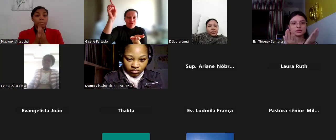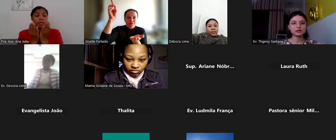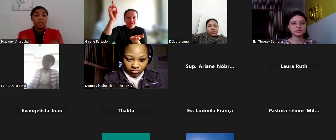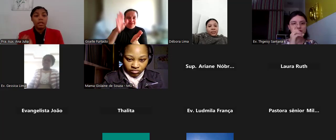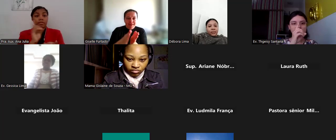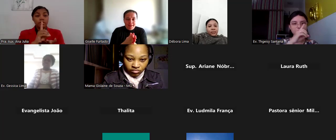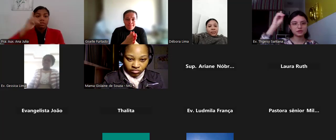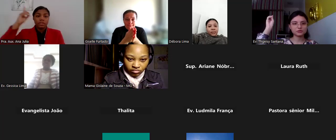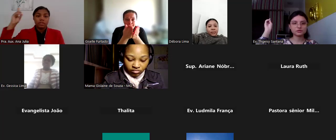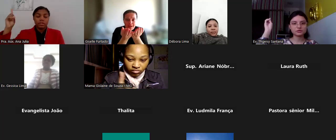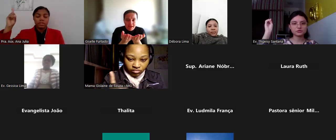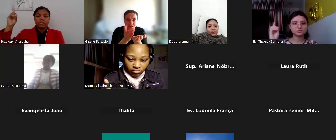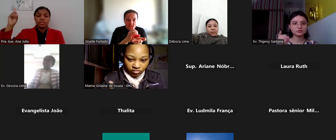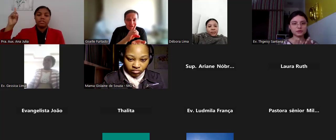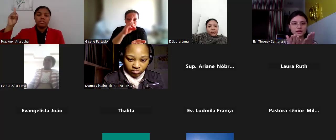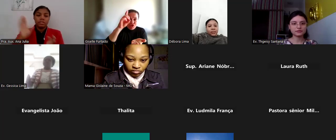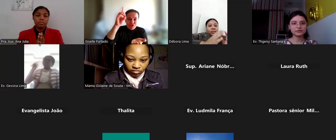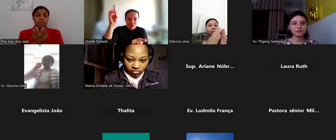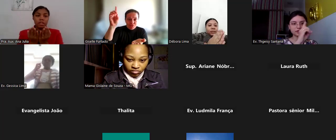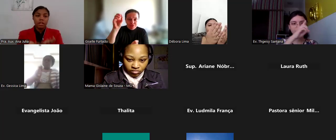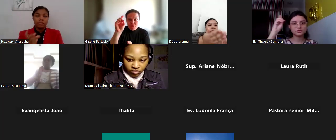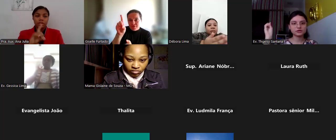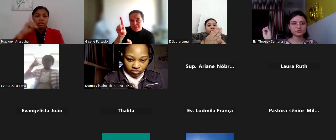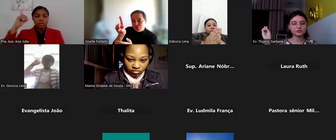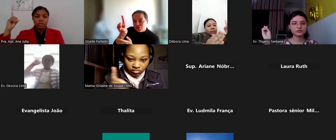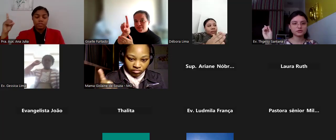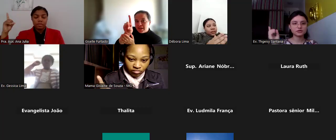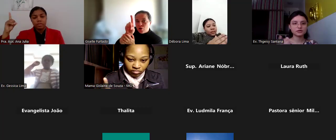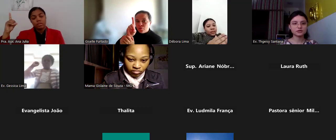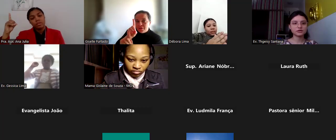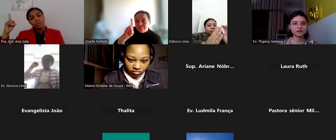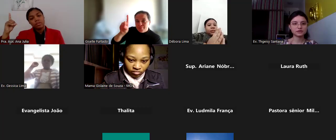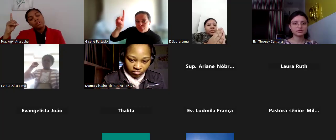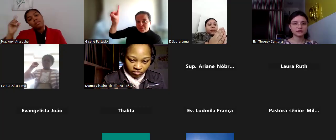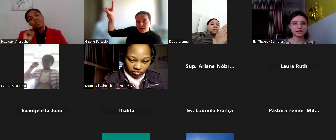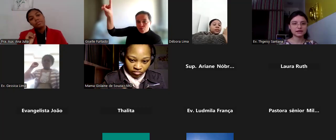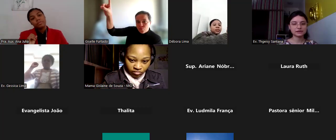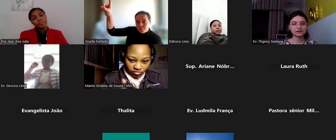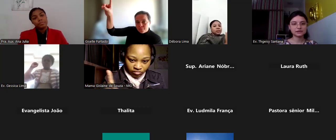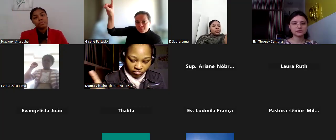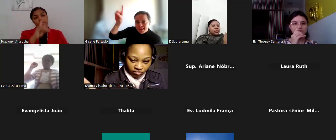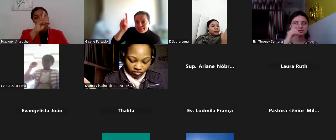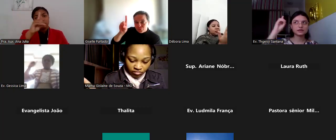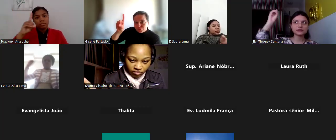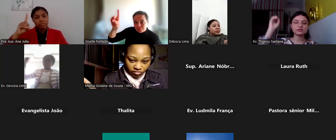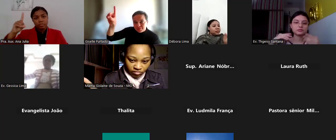Deus. Palavra de Deus. Este sinal que vai para o céu é Deus,